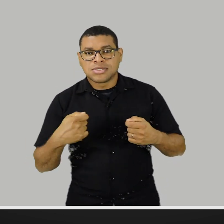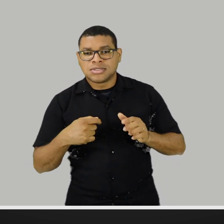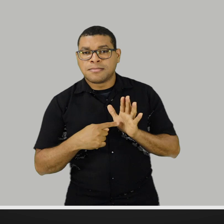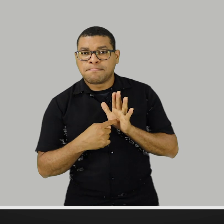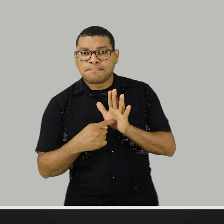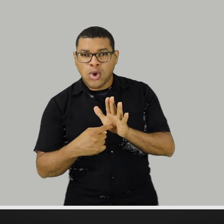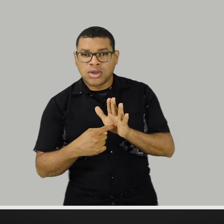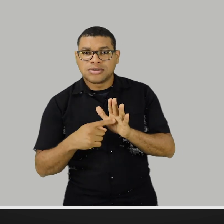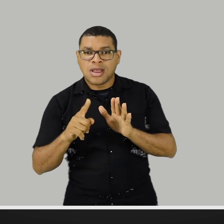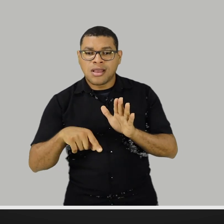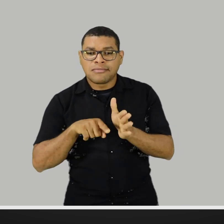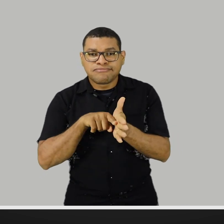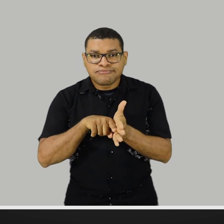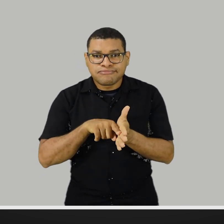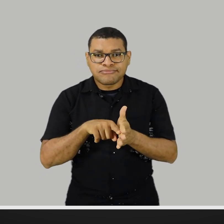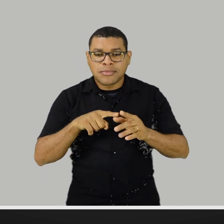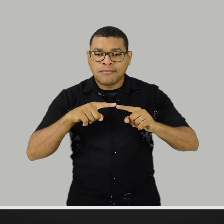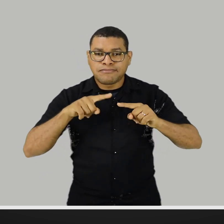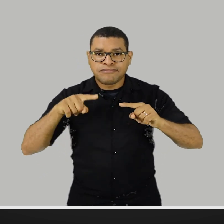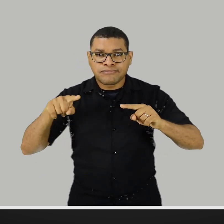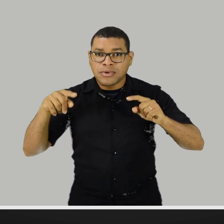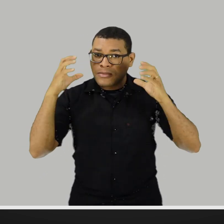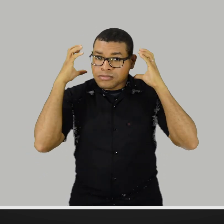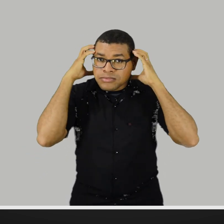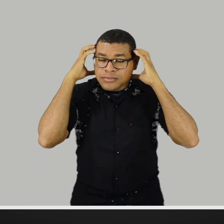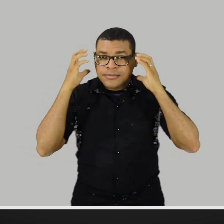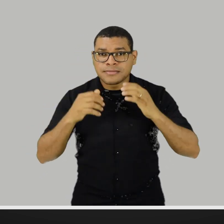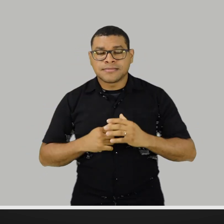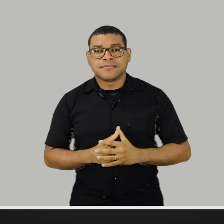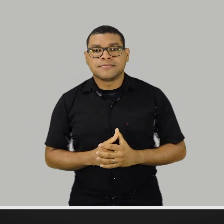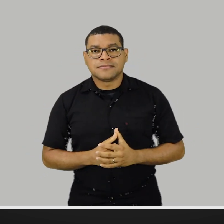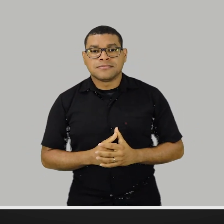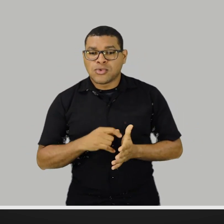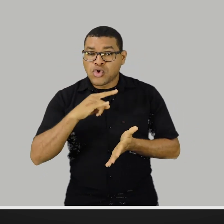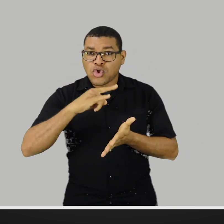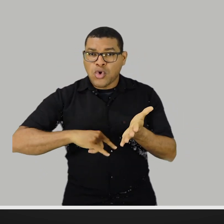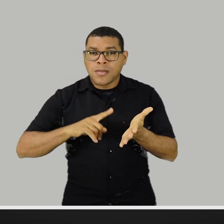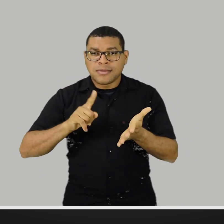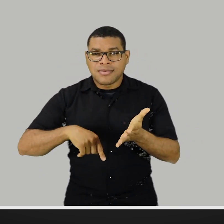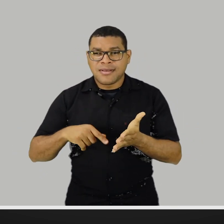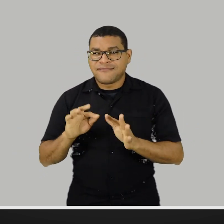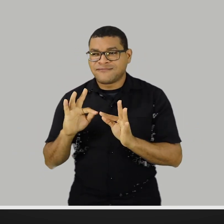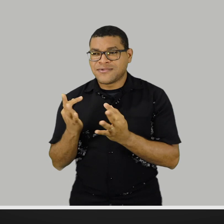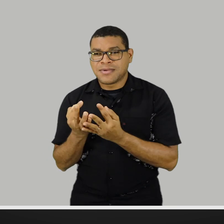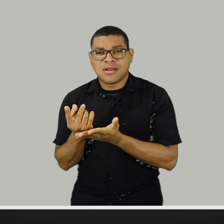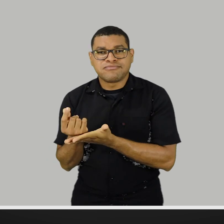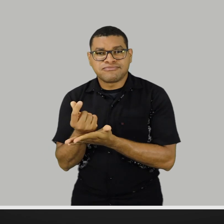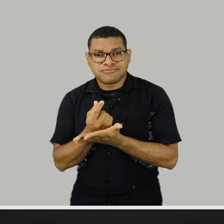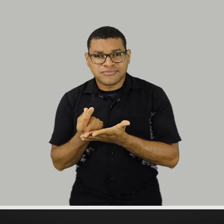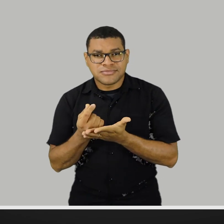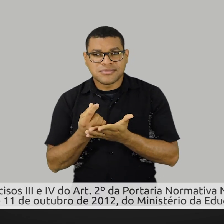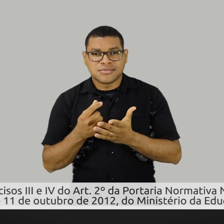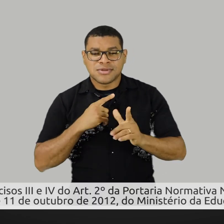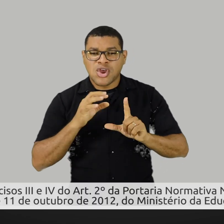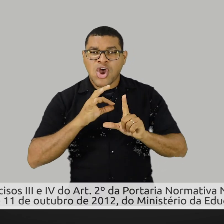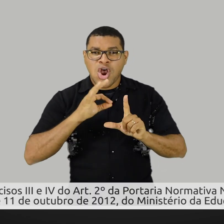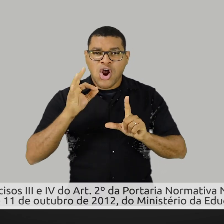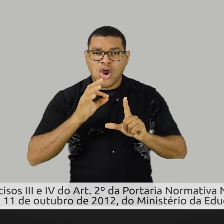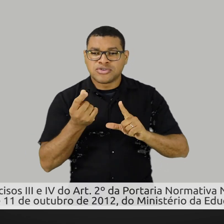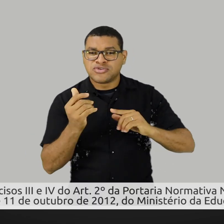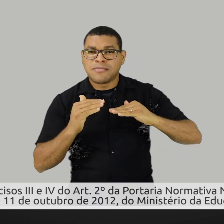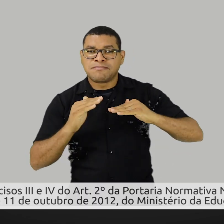audiometria documentos para análise de renda da família qual a taxa de baixa renda conforme